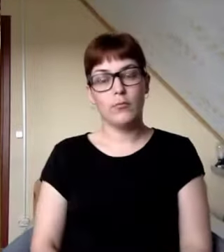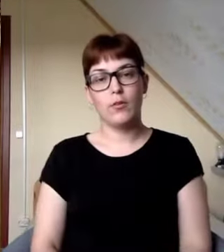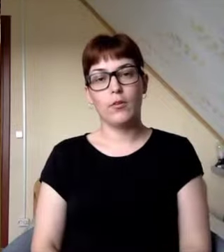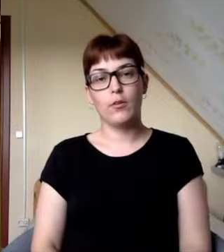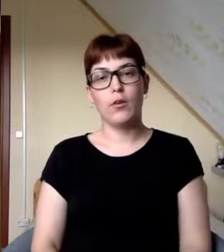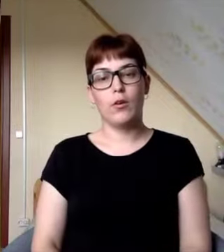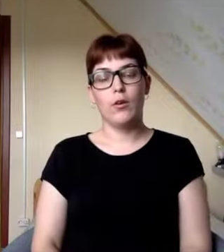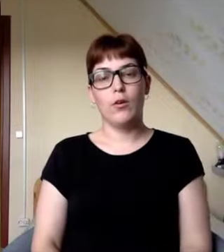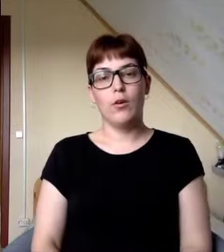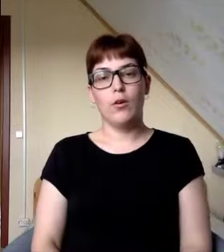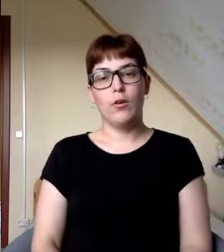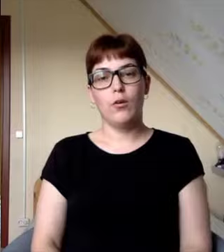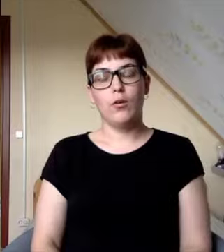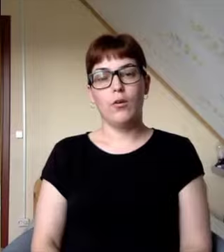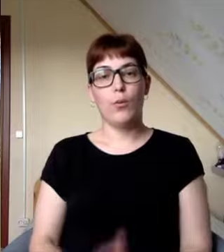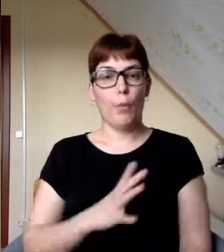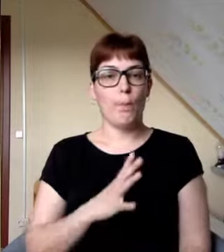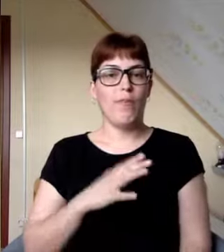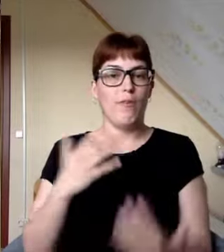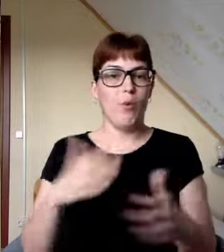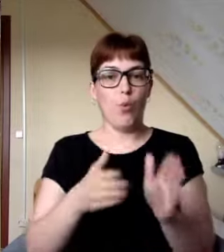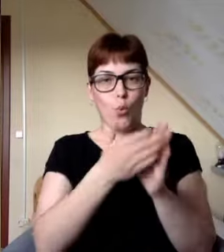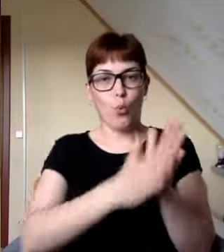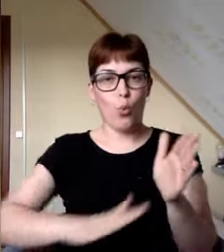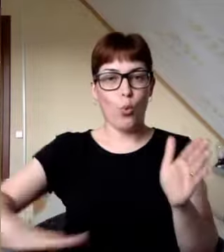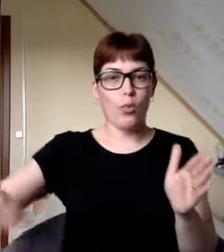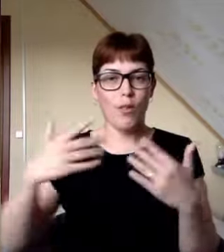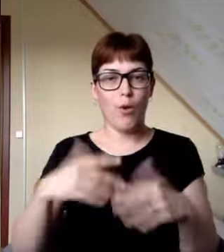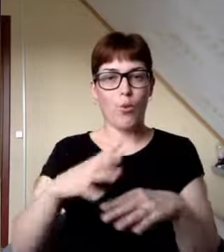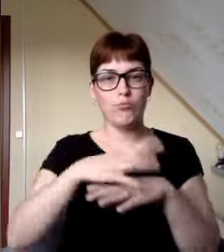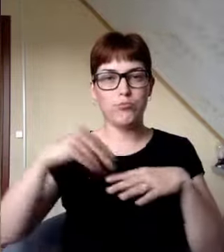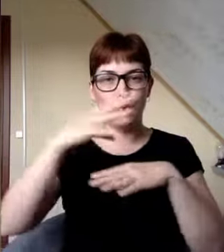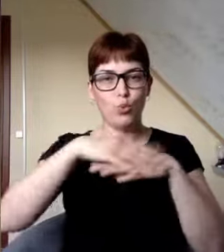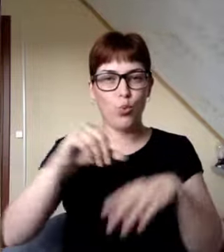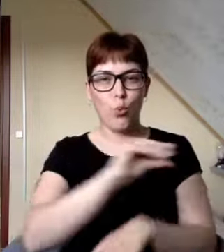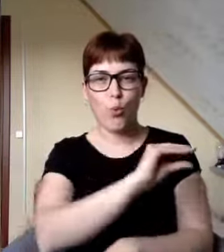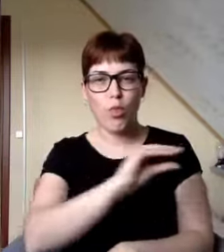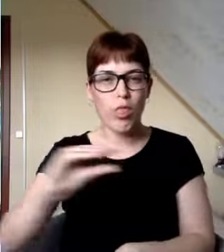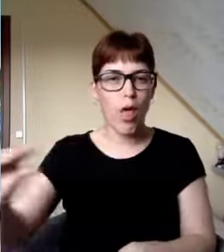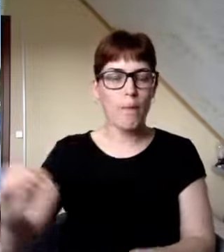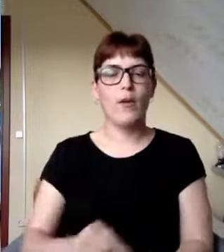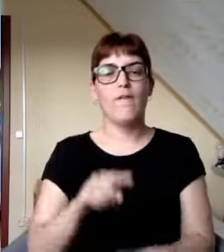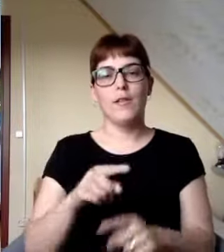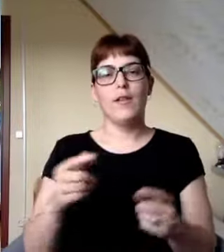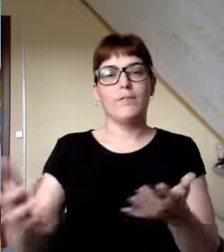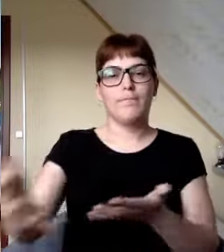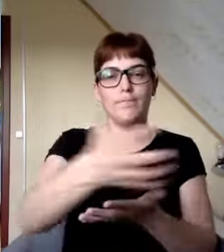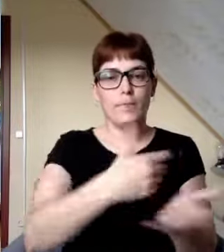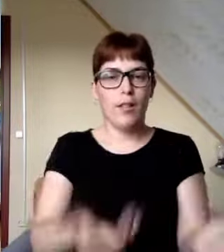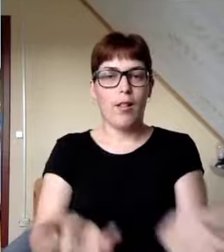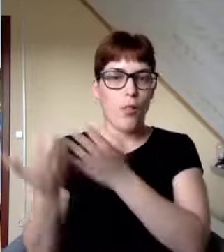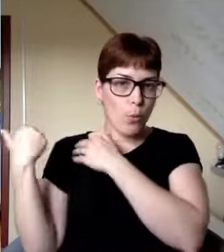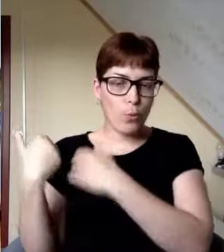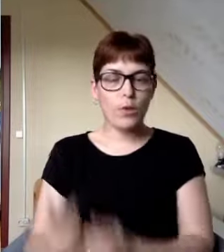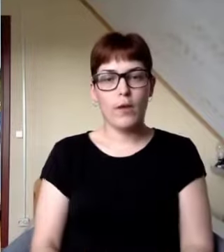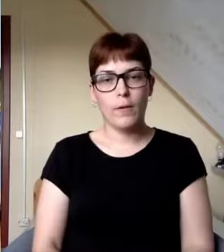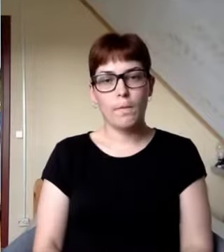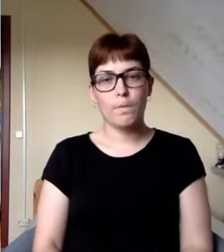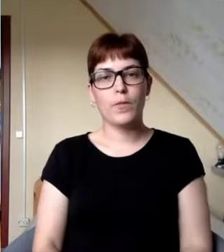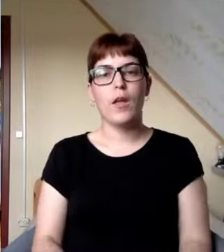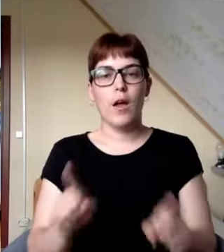ir bija guldne pārklājusies ar duņām, kuras tika izsmeltas